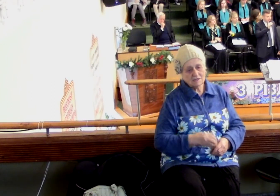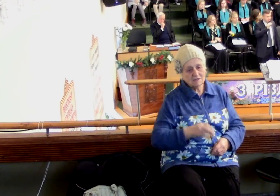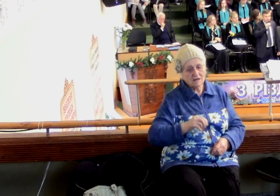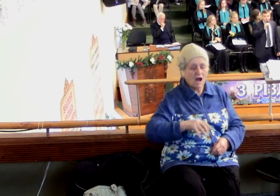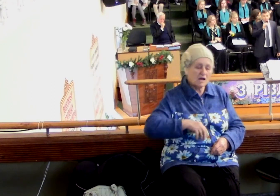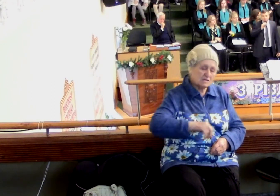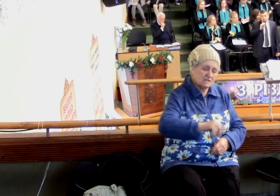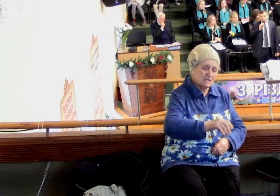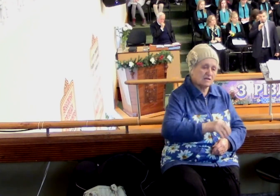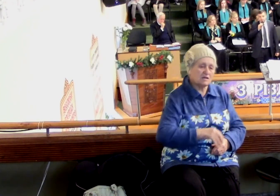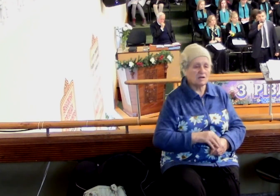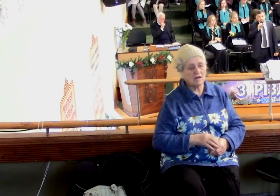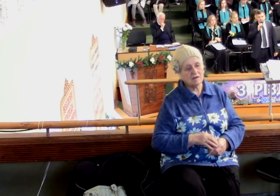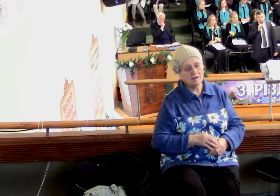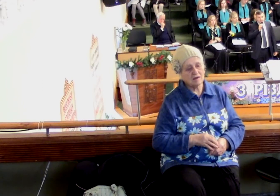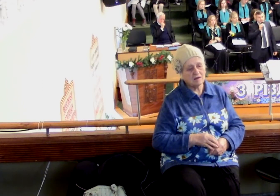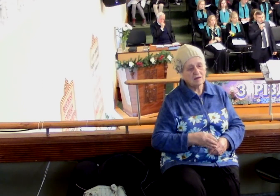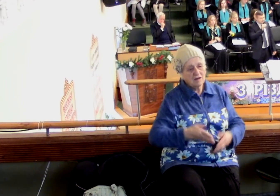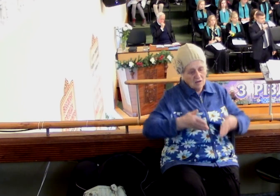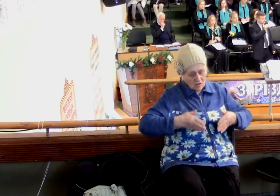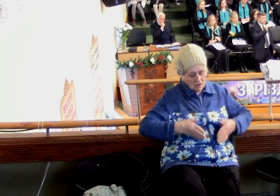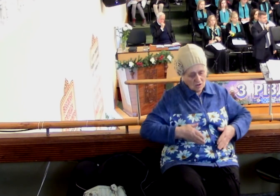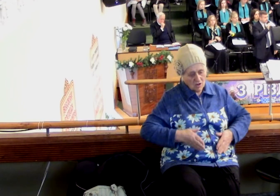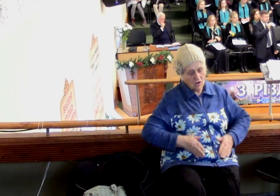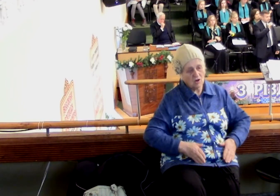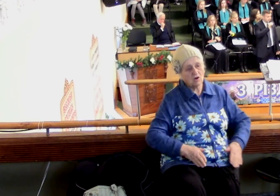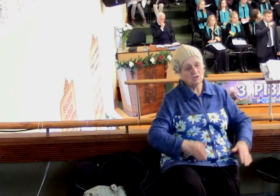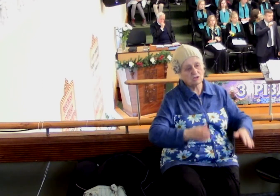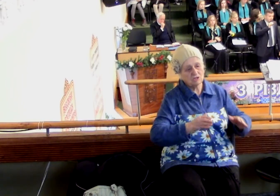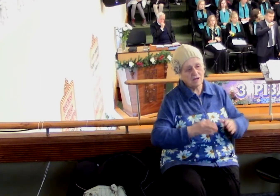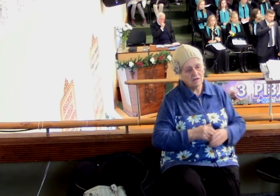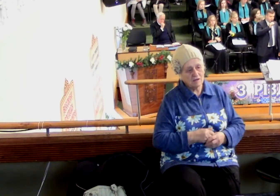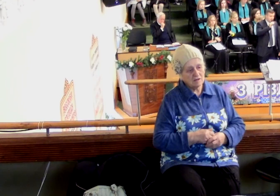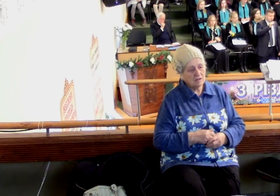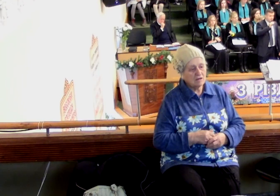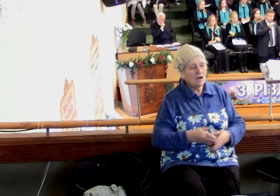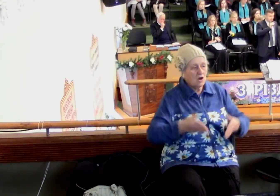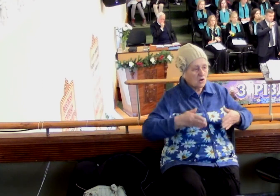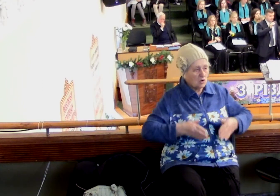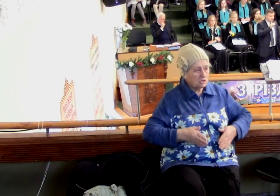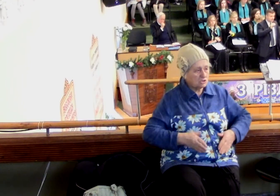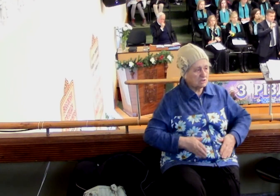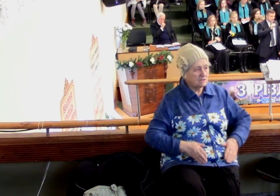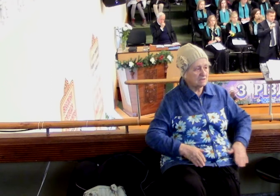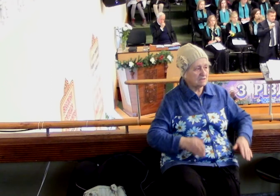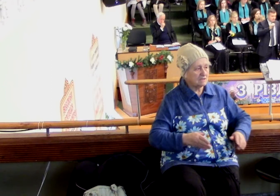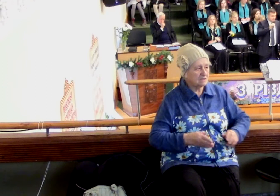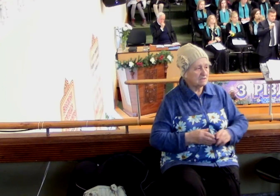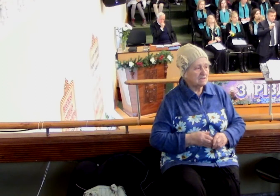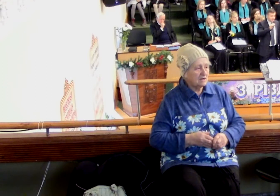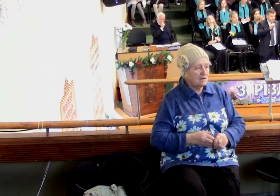Всем. прощение есть для